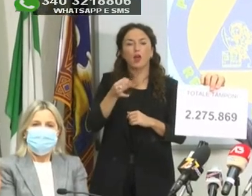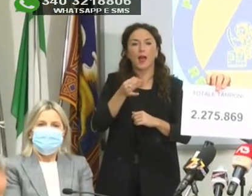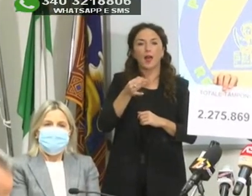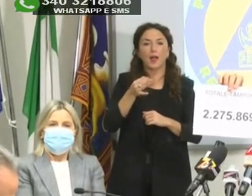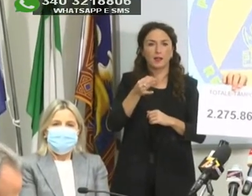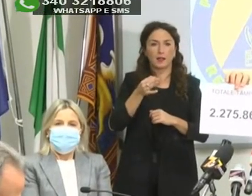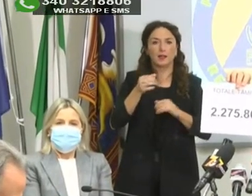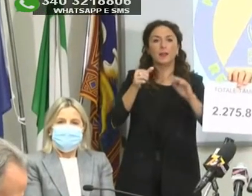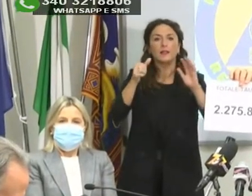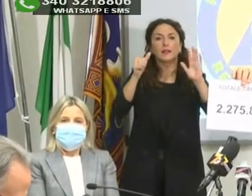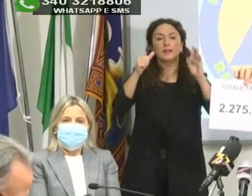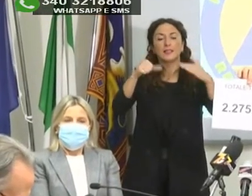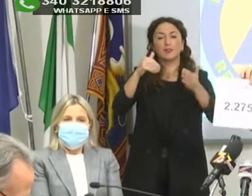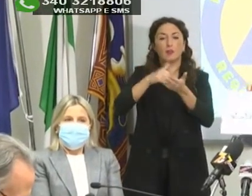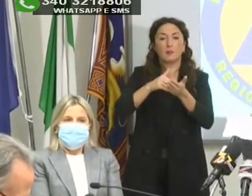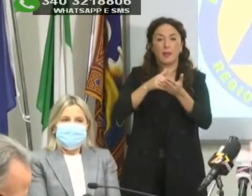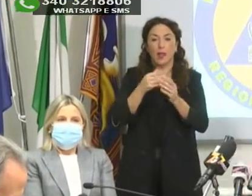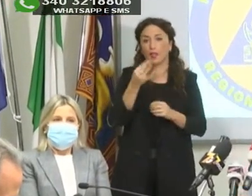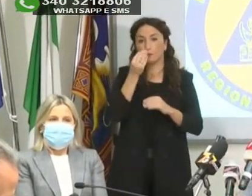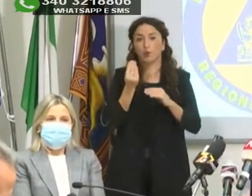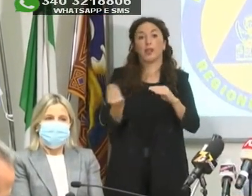sostanzialmente 16.000 tamponi in più rispetto a ieri.